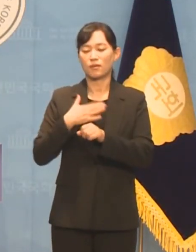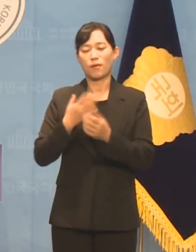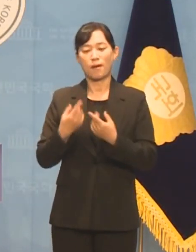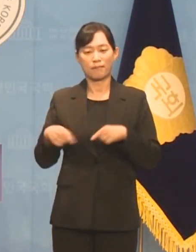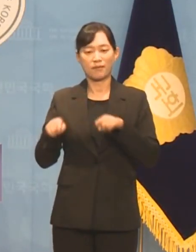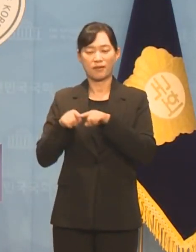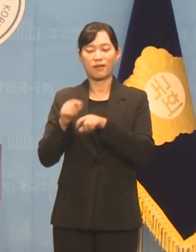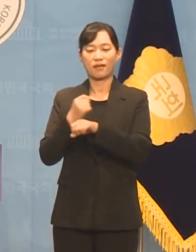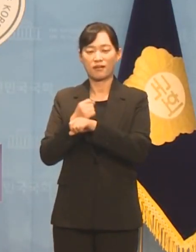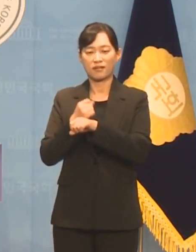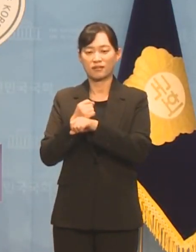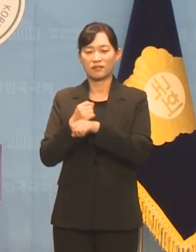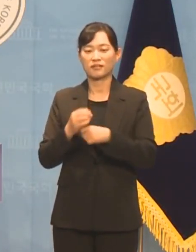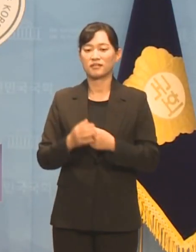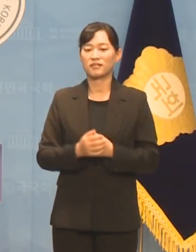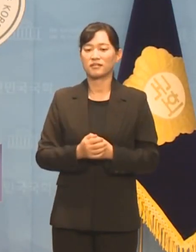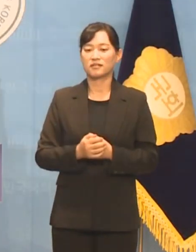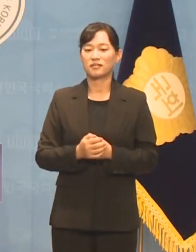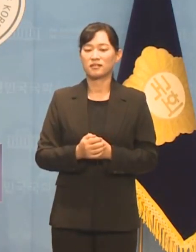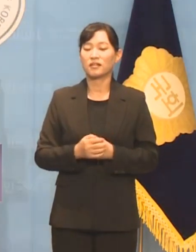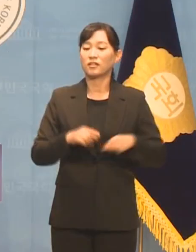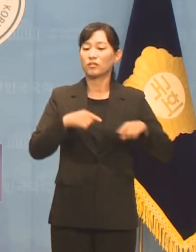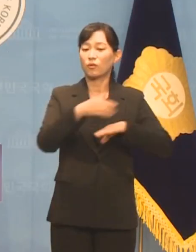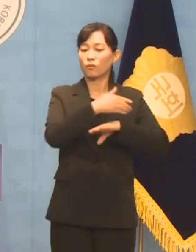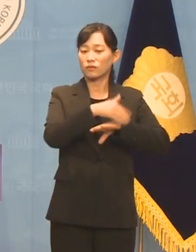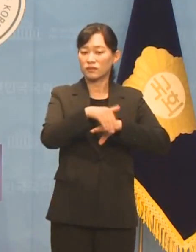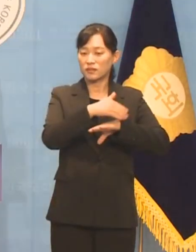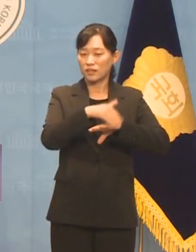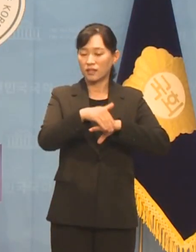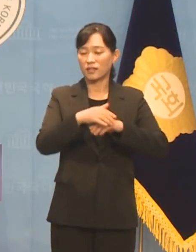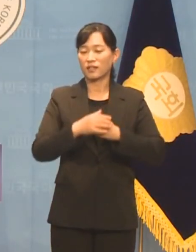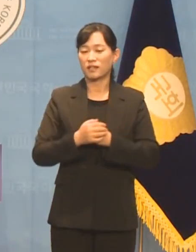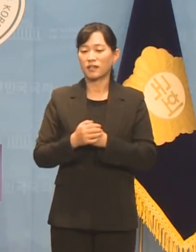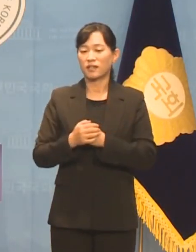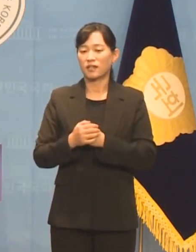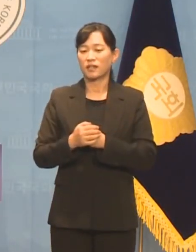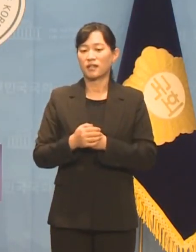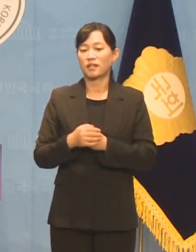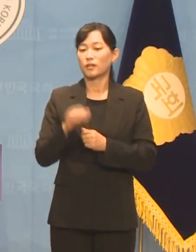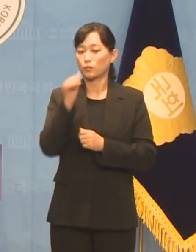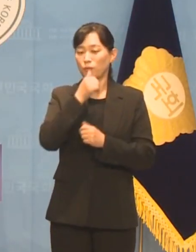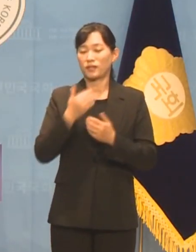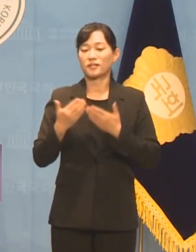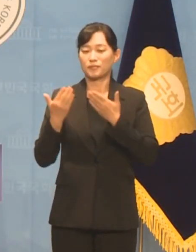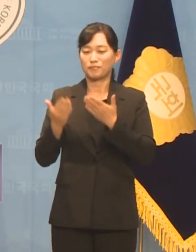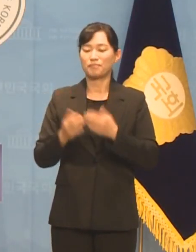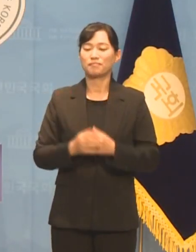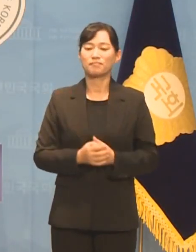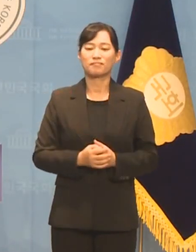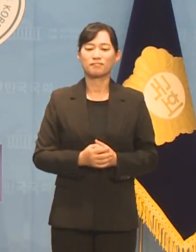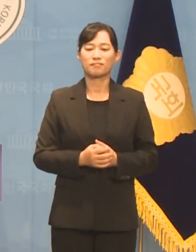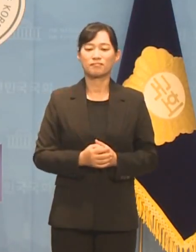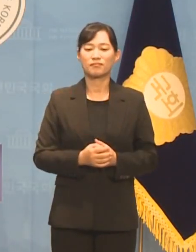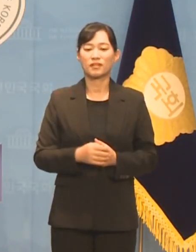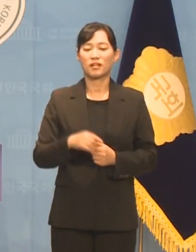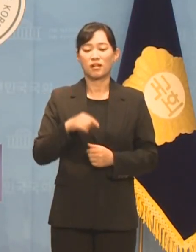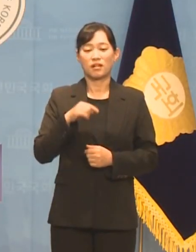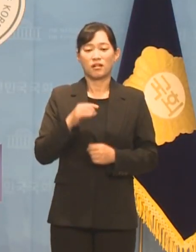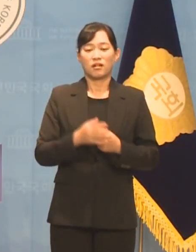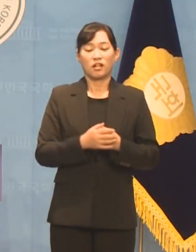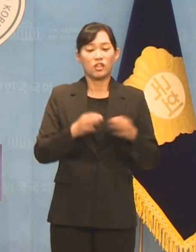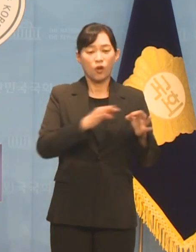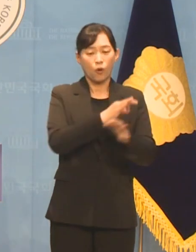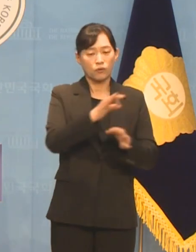있는 네트워크형 정책 싱크탱크를 먼저 소개하도록 하겠습니다. 저희 캠프에서